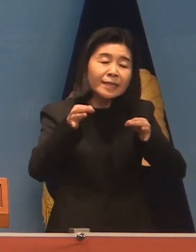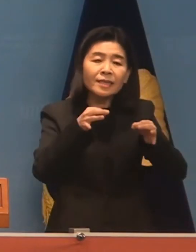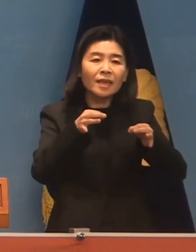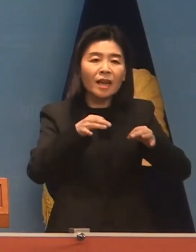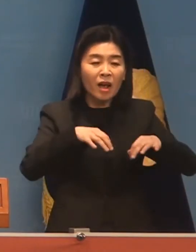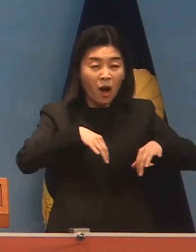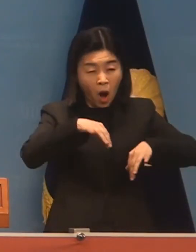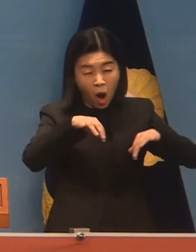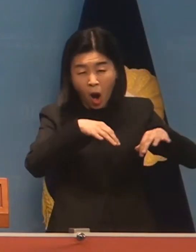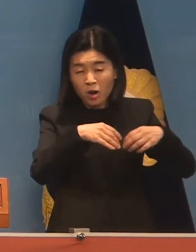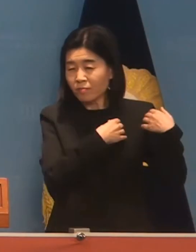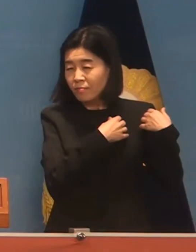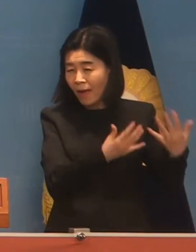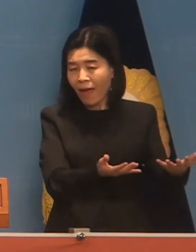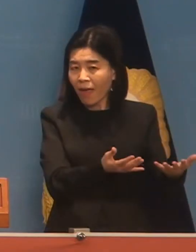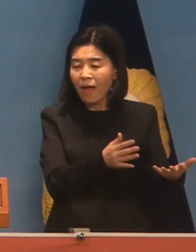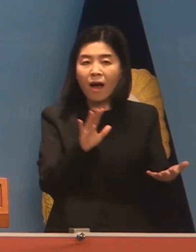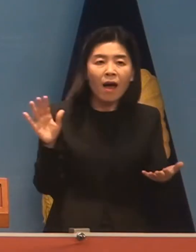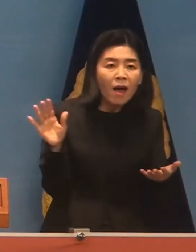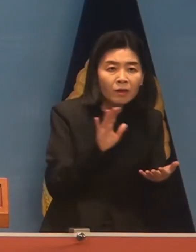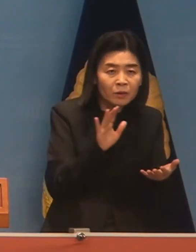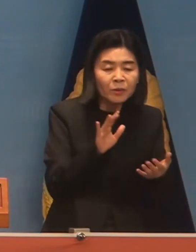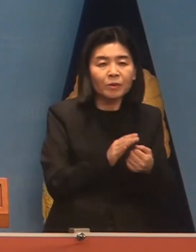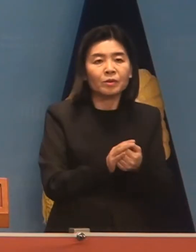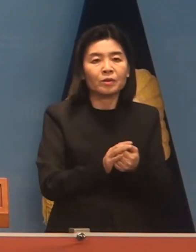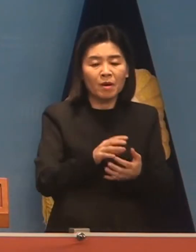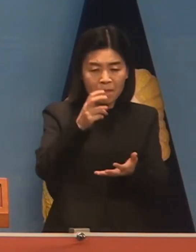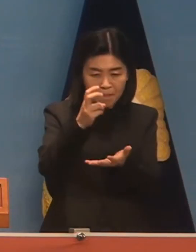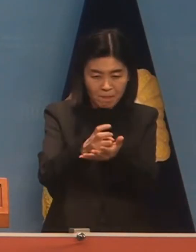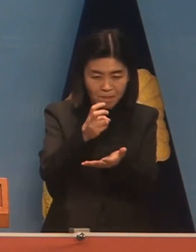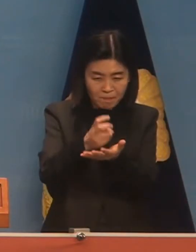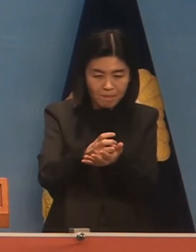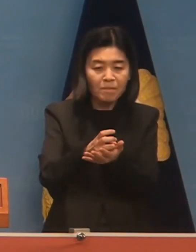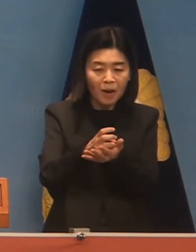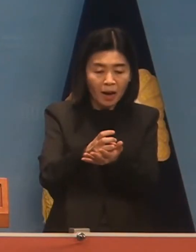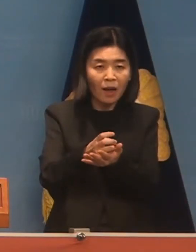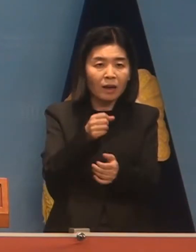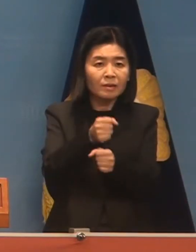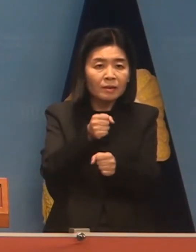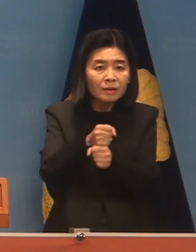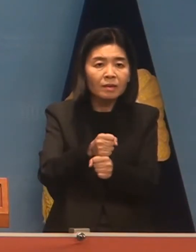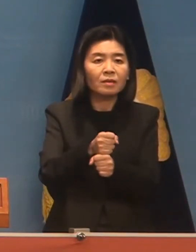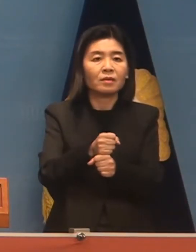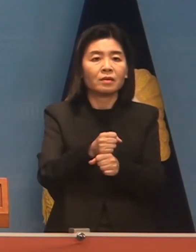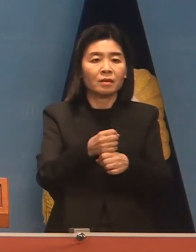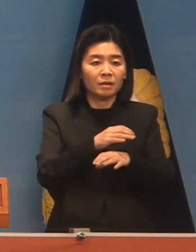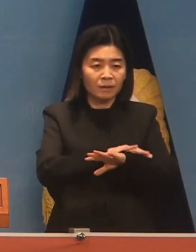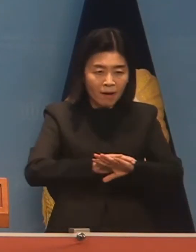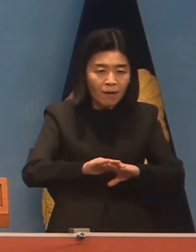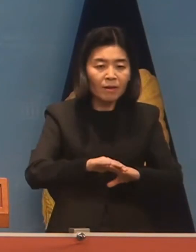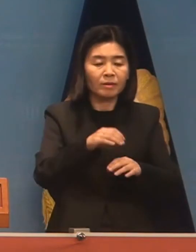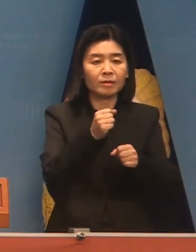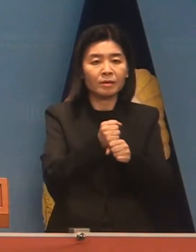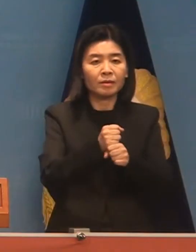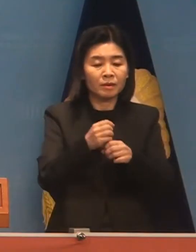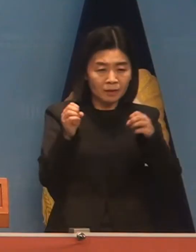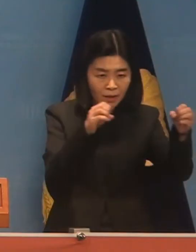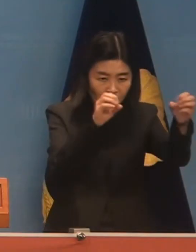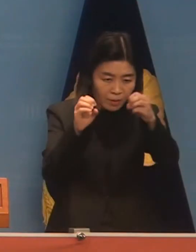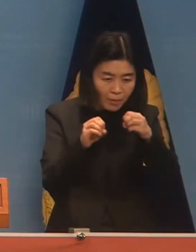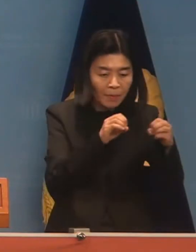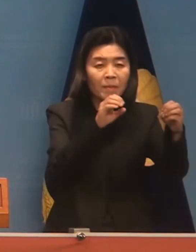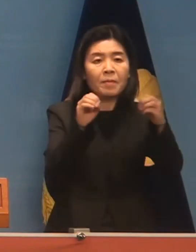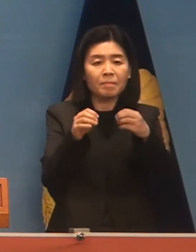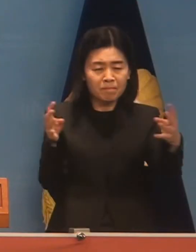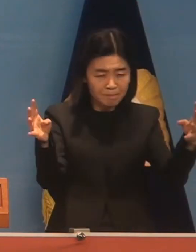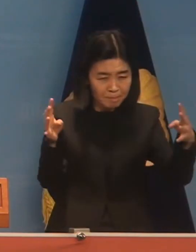거리에 내버려 두지 않고 입법을 통해서 그리고 제도 변화를 통해서 그리고 대화와 타협을